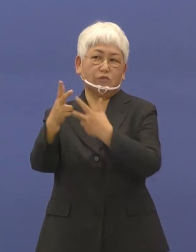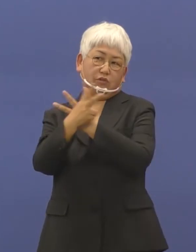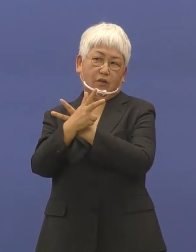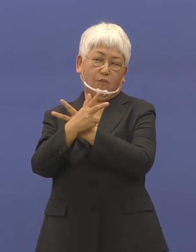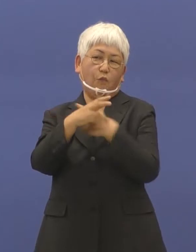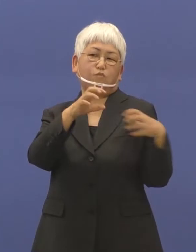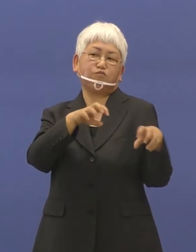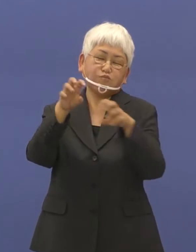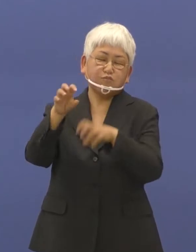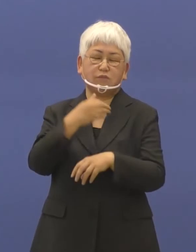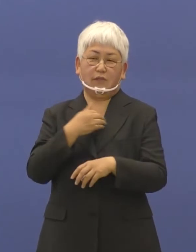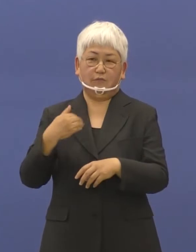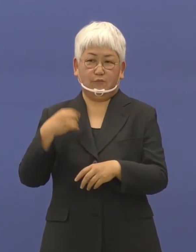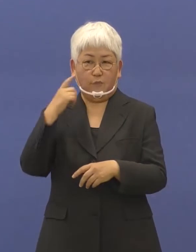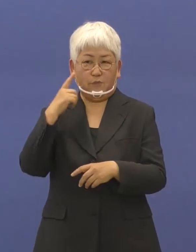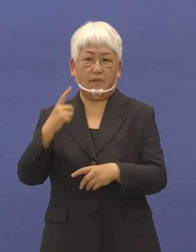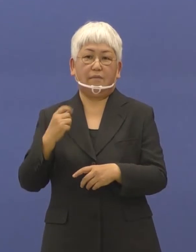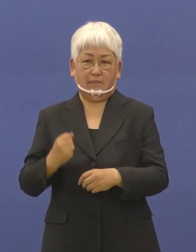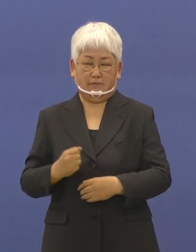して、